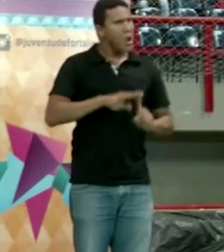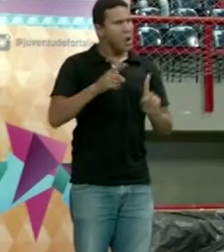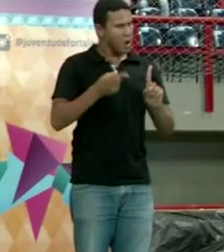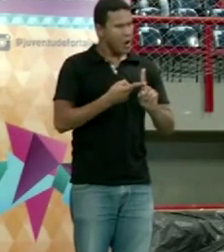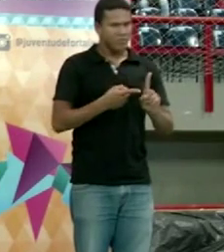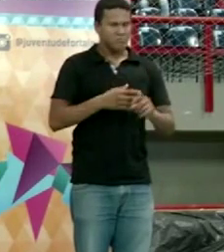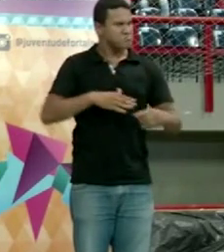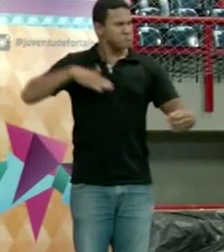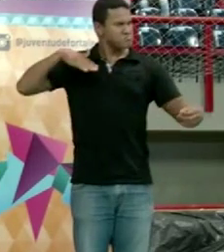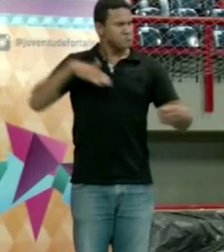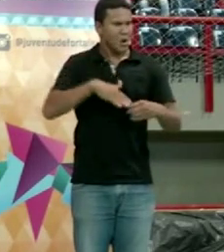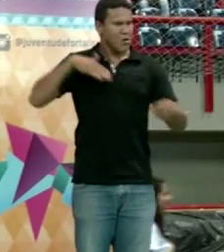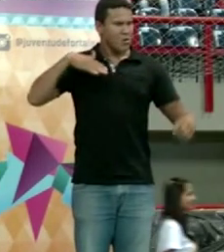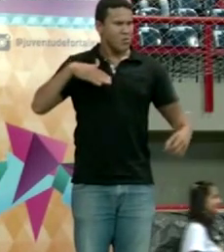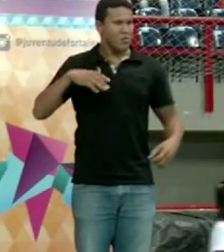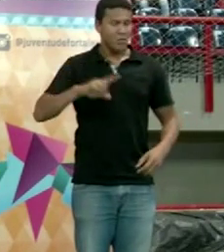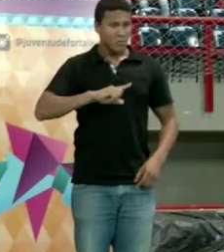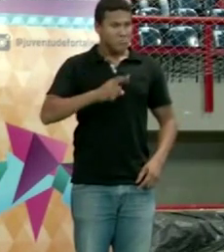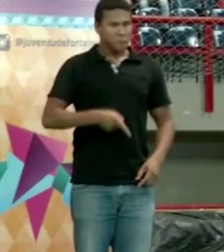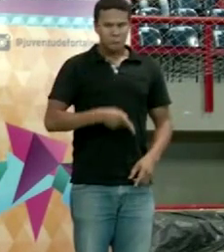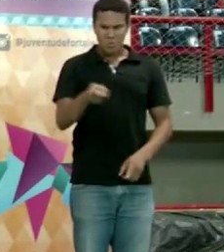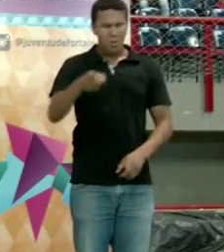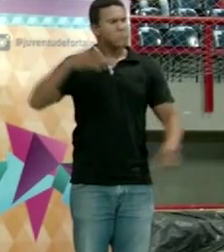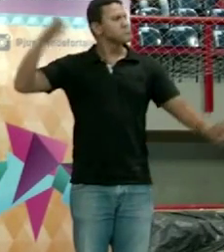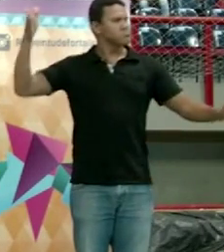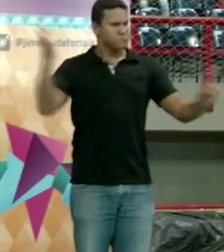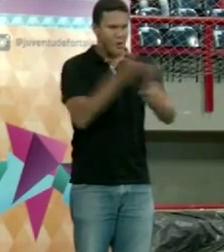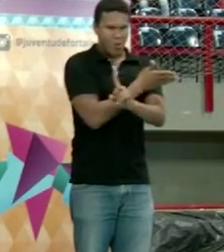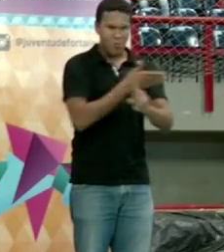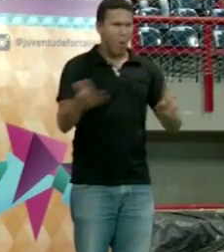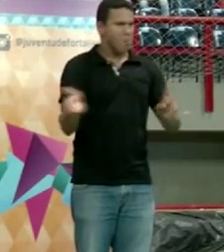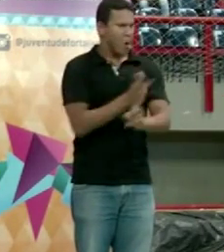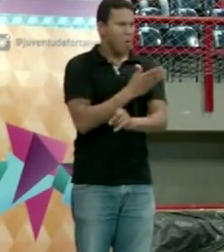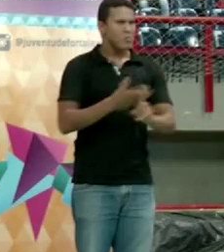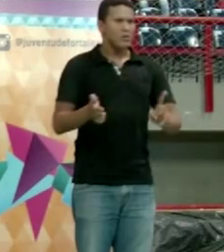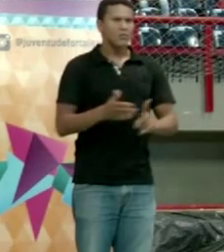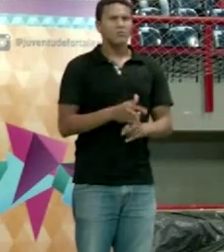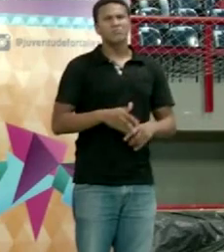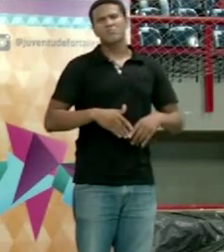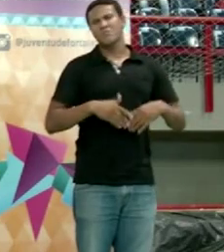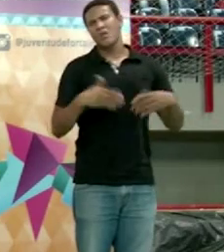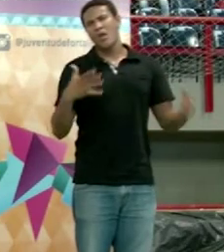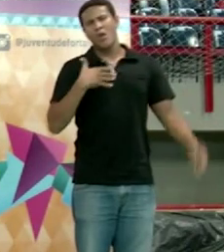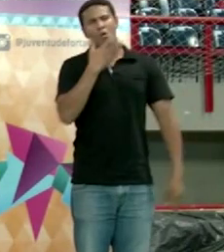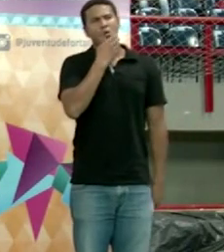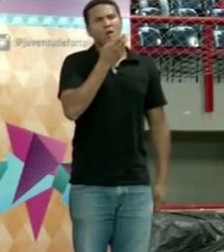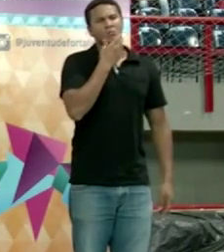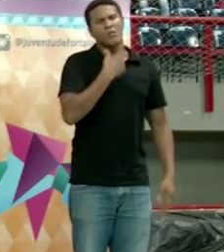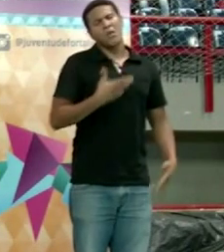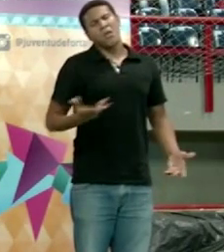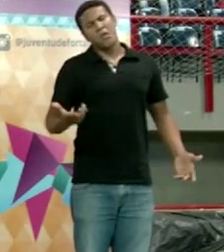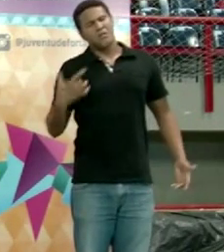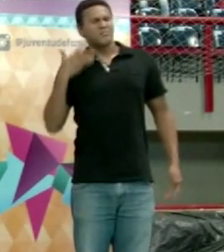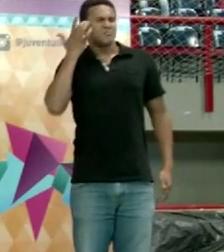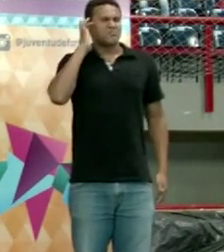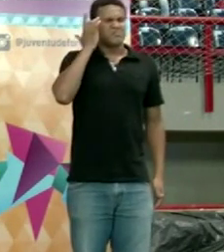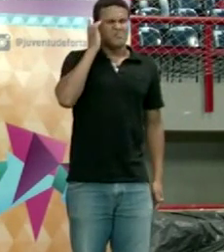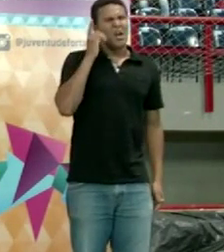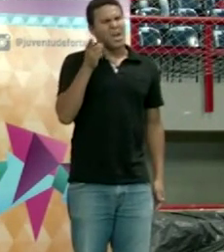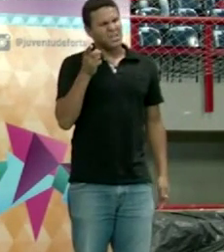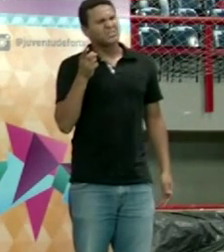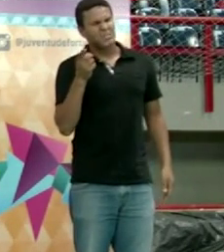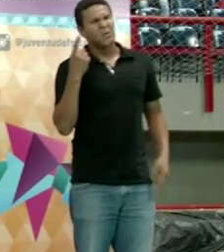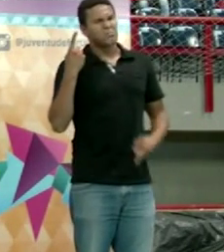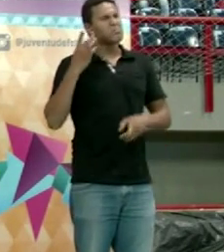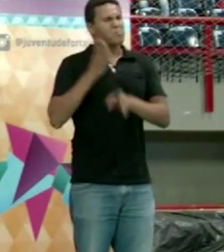Imperatriz Leopoldina, grávida, apanhou dele. Os homens pensarão, mas possivelmente ela deu